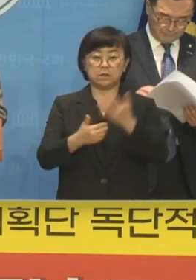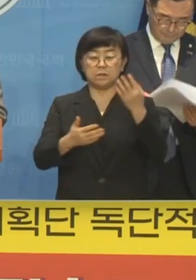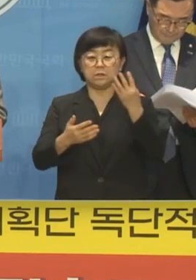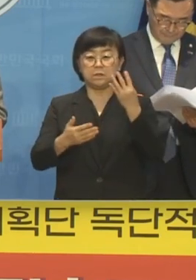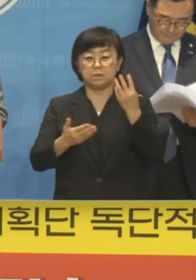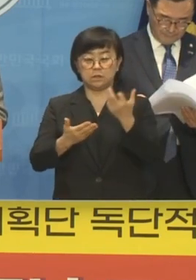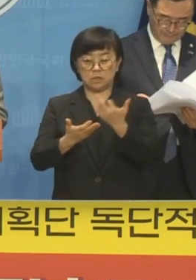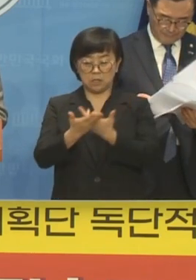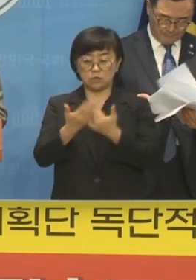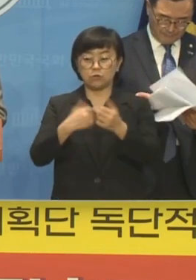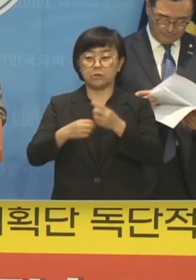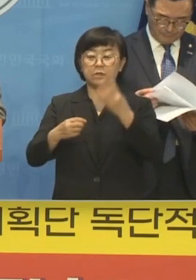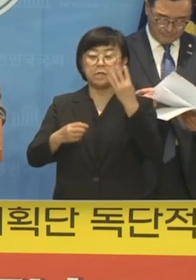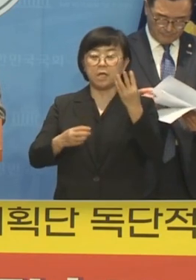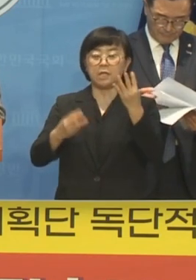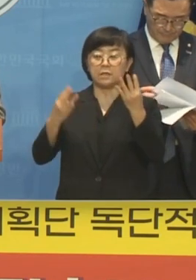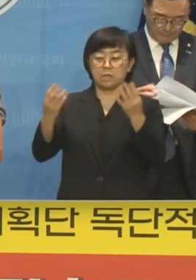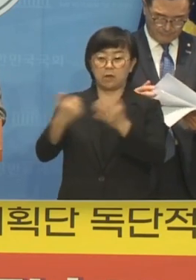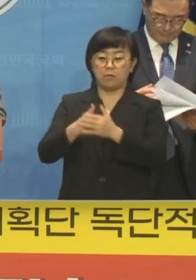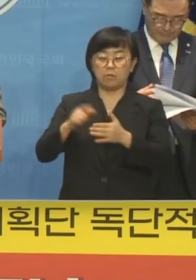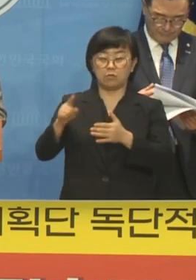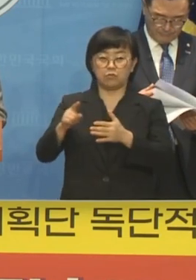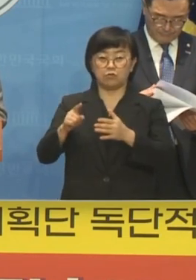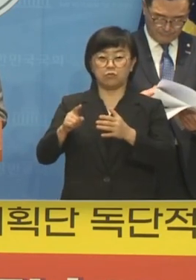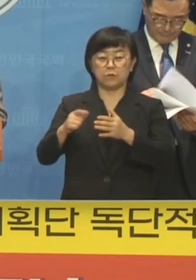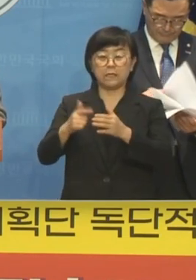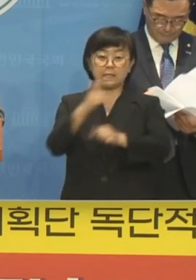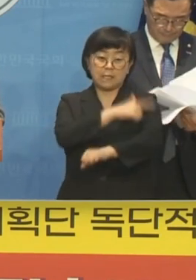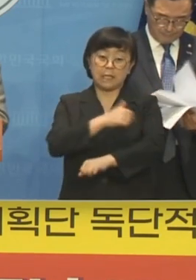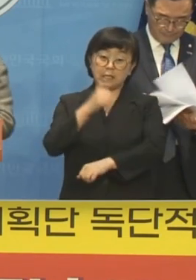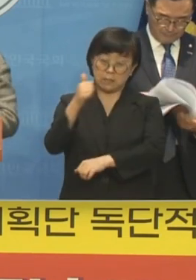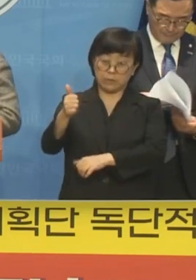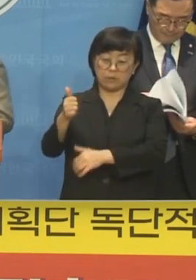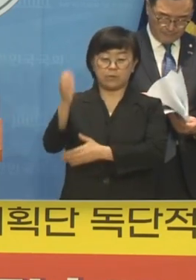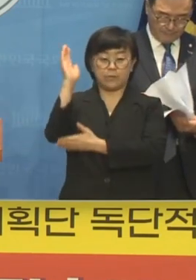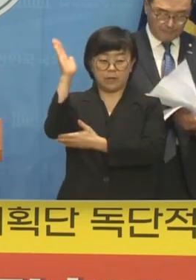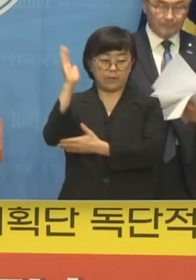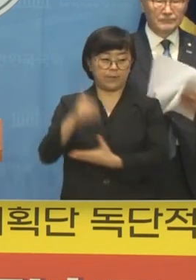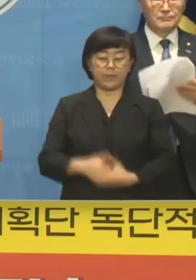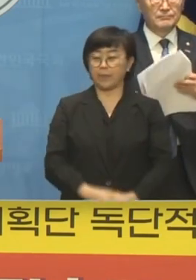범국민위원회 이사장님으로부터 또 발언을 듣도록 하겠습니다.